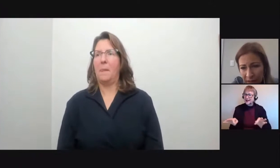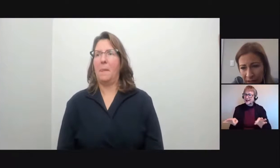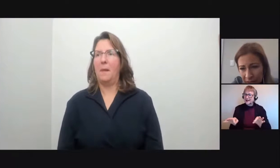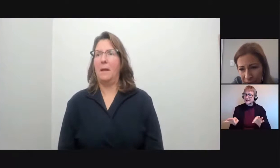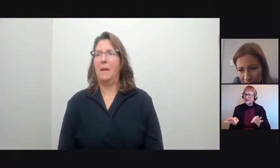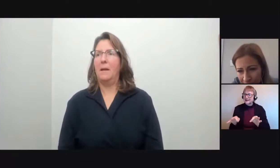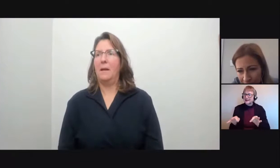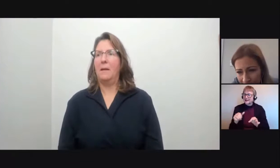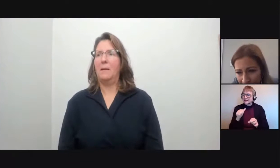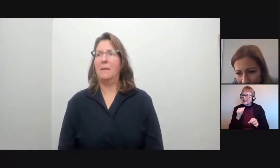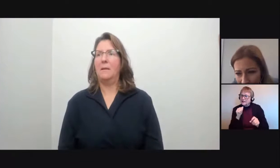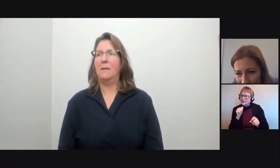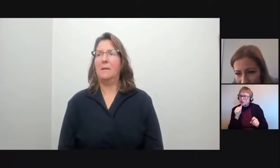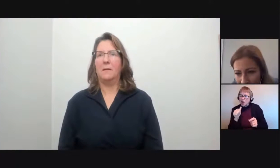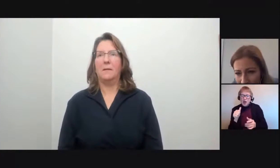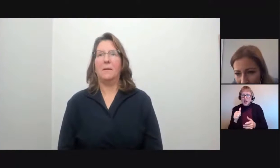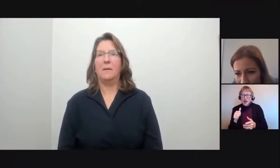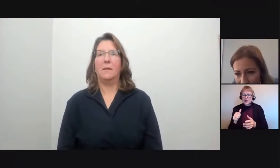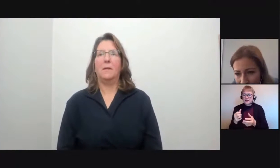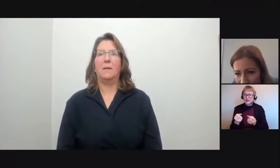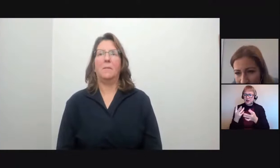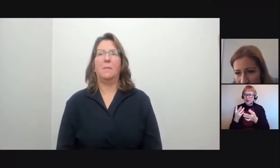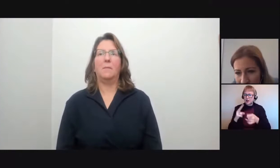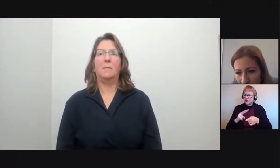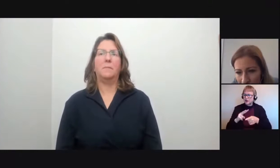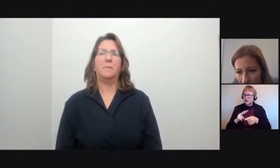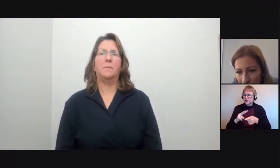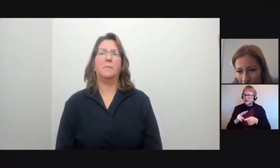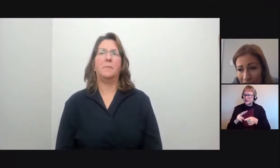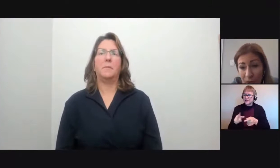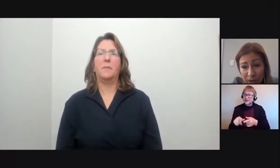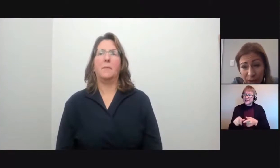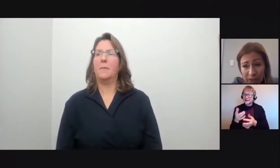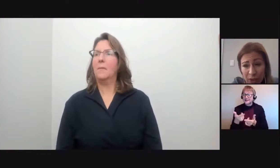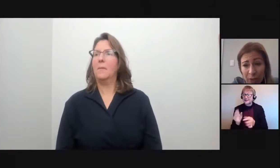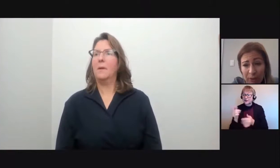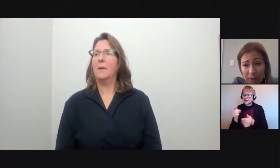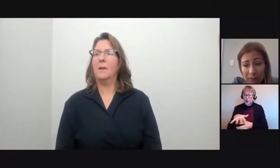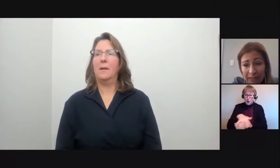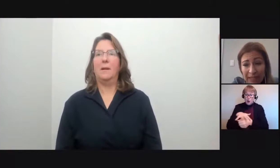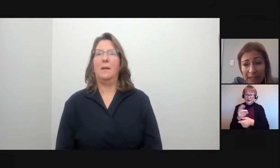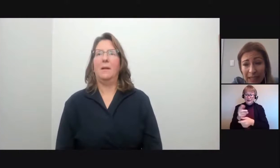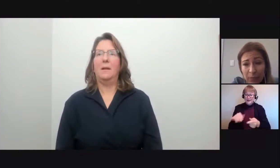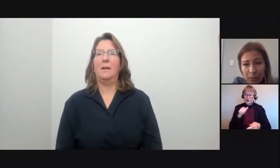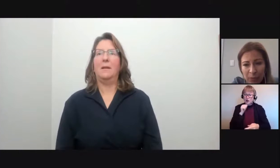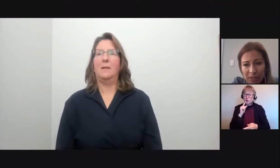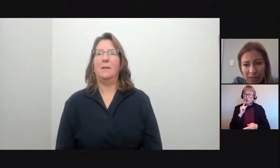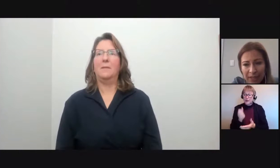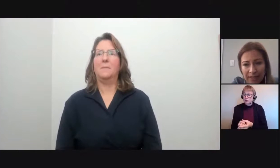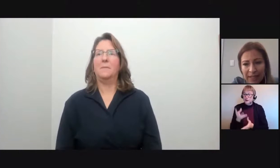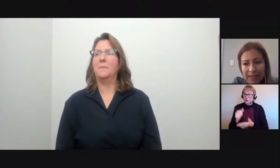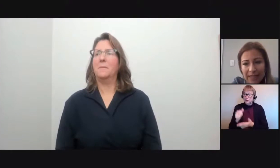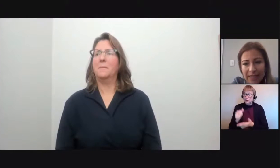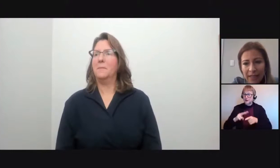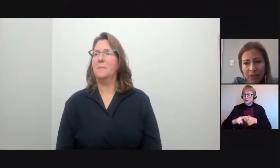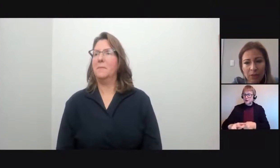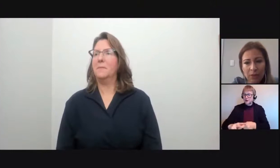evaluando que esa lengua de señas no está enriquecida con vocabulario, pero sí, a veces no puede tener